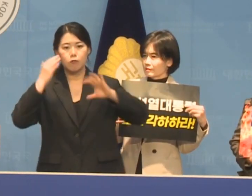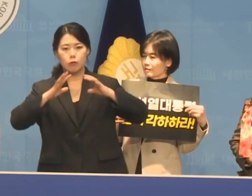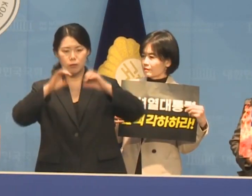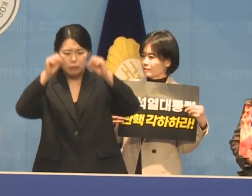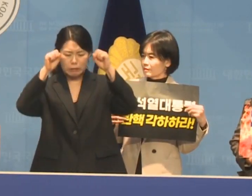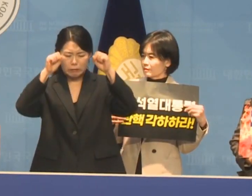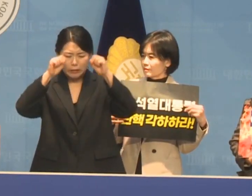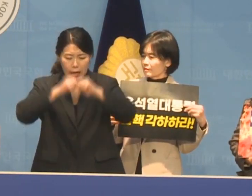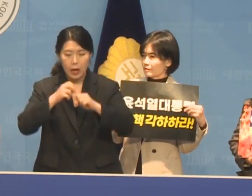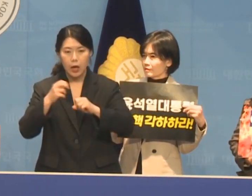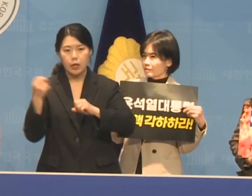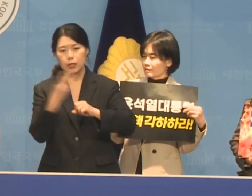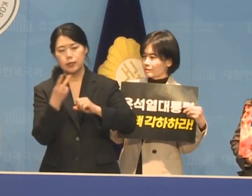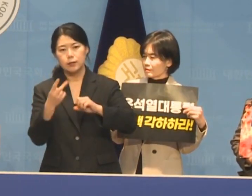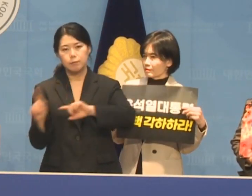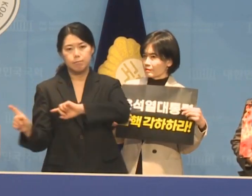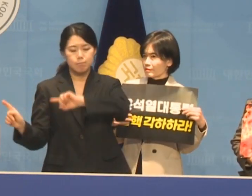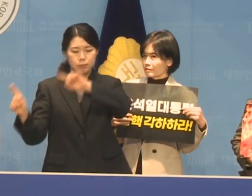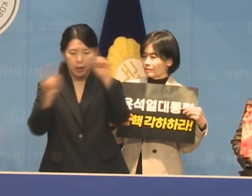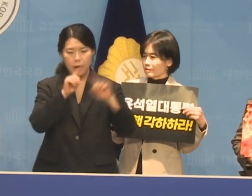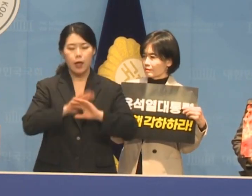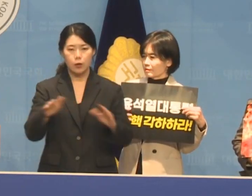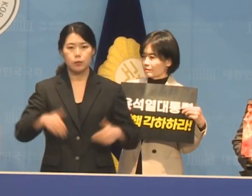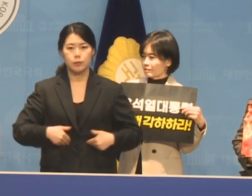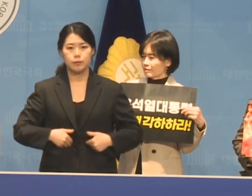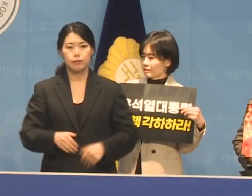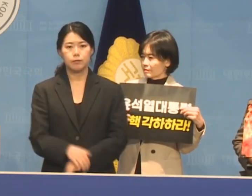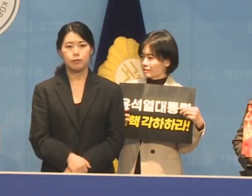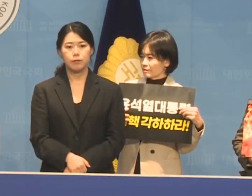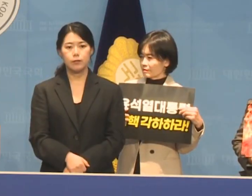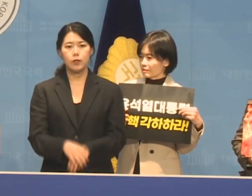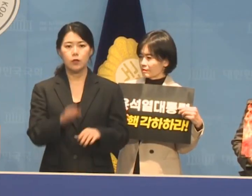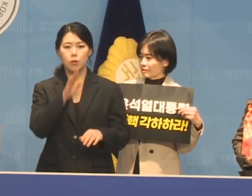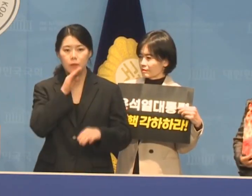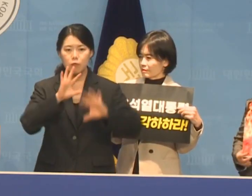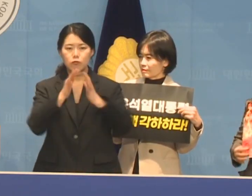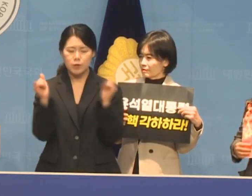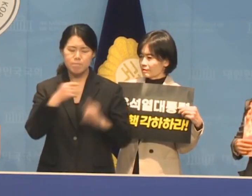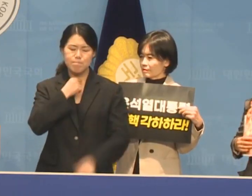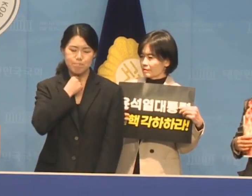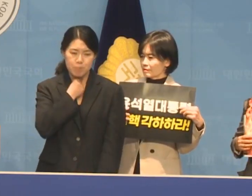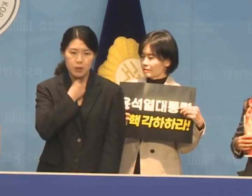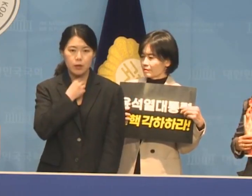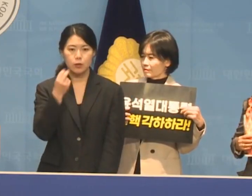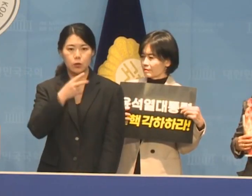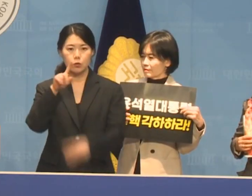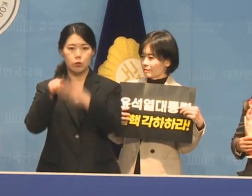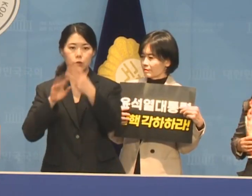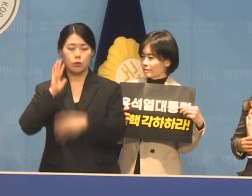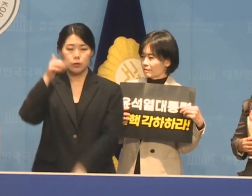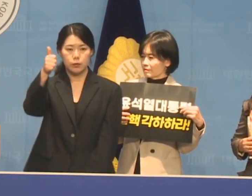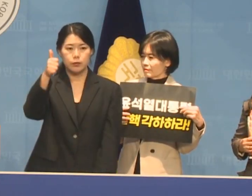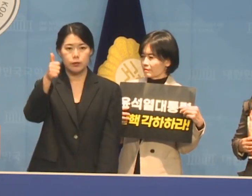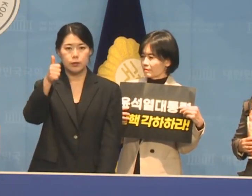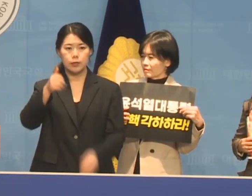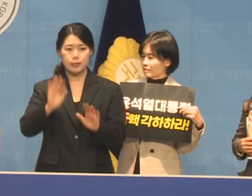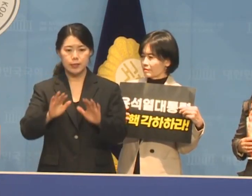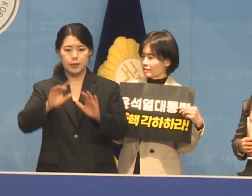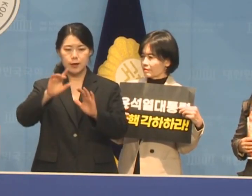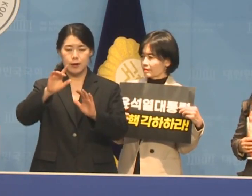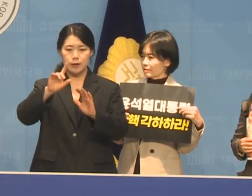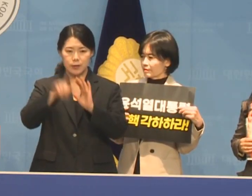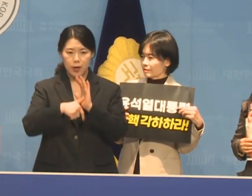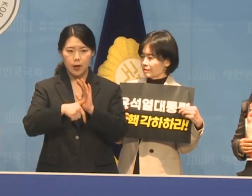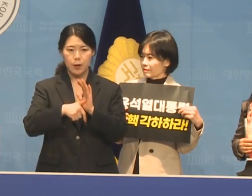난국을 반드시 해결하셔야 합니다. 이것이 국민적 요구이고 윤석열 대통령께서 시대적 소명으로